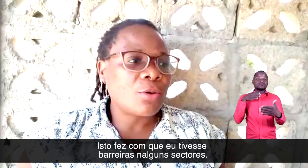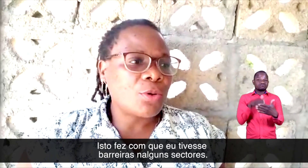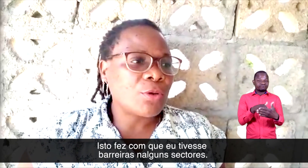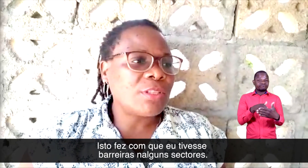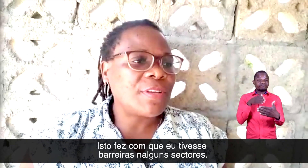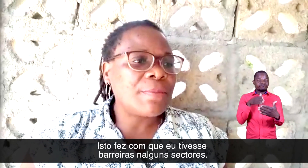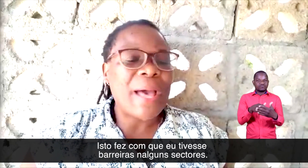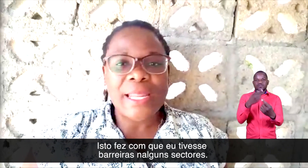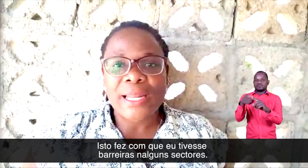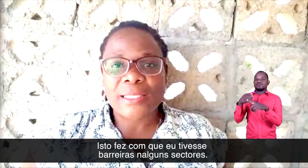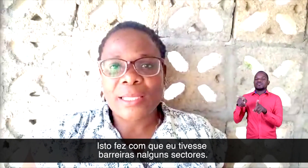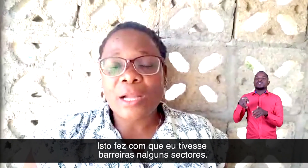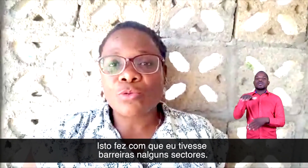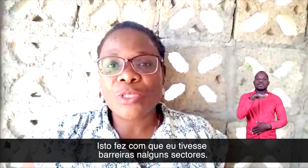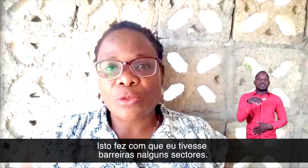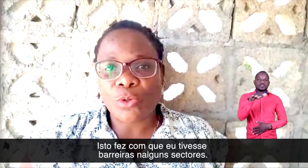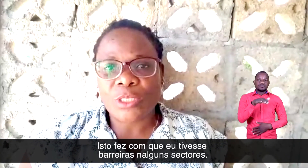que eu tivesse barreiras em alguns setores.